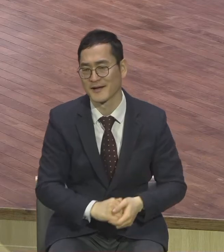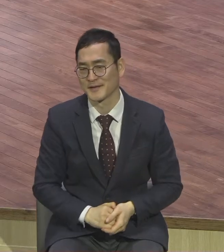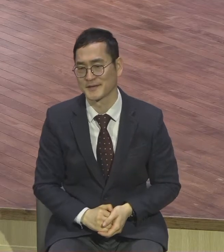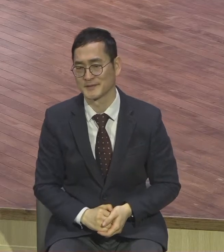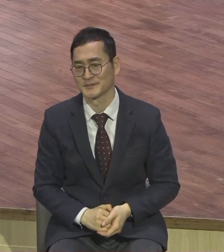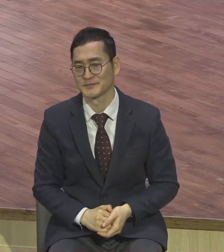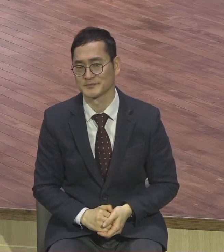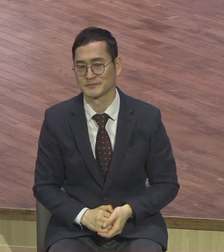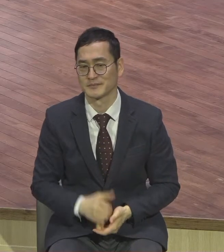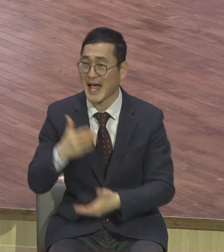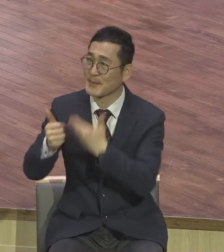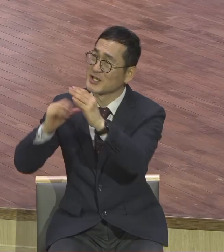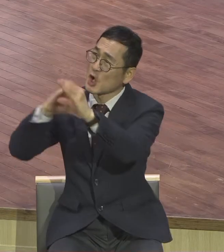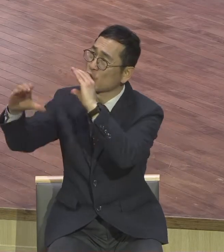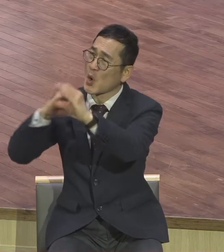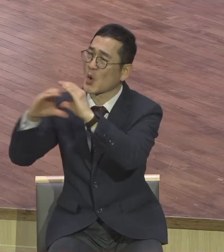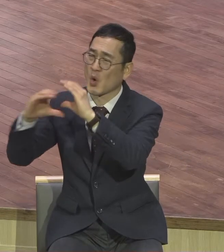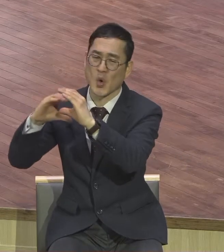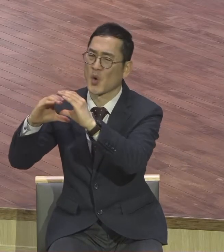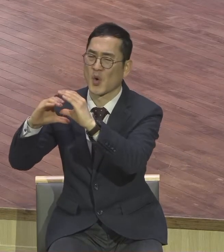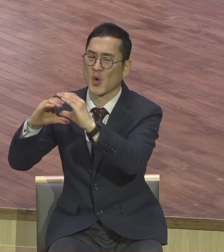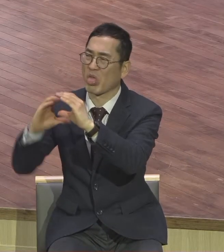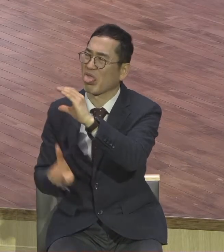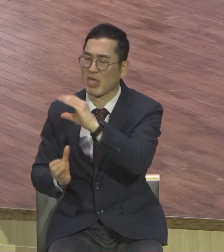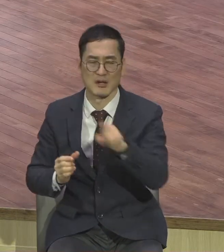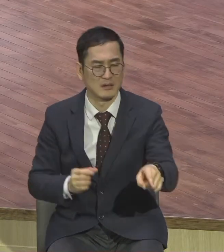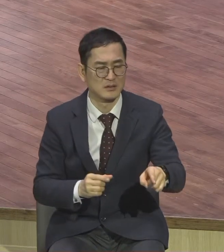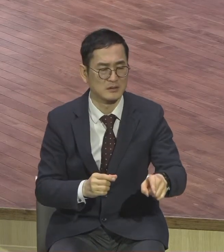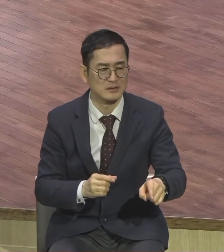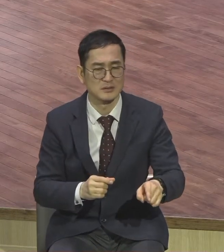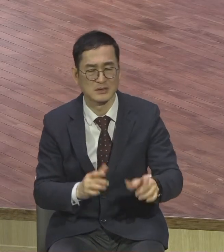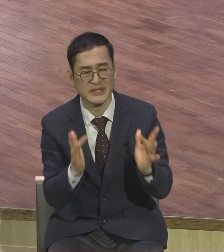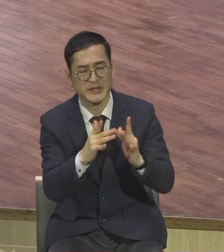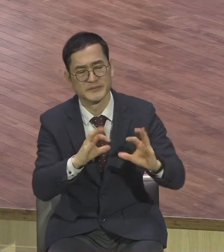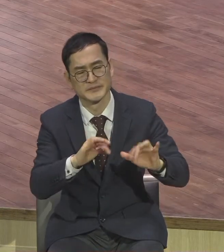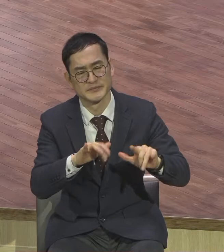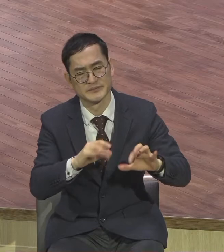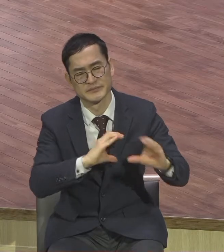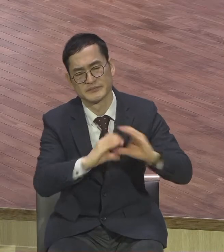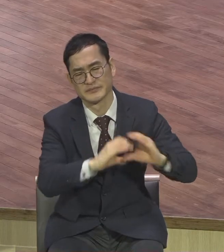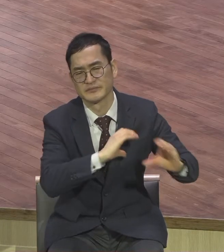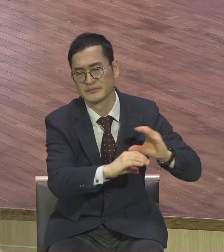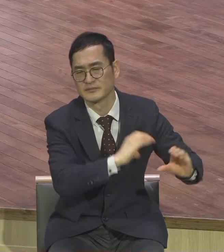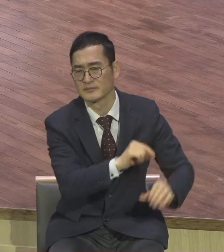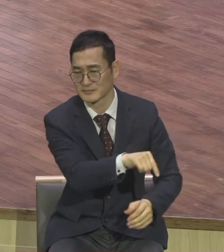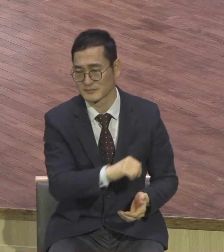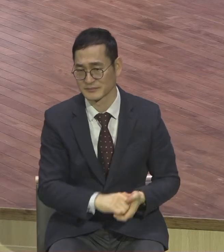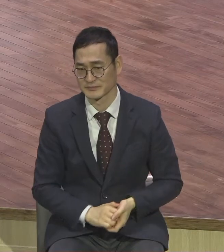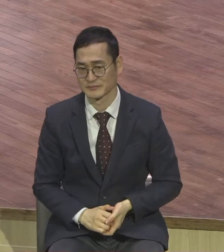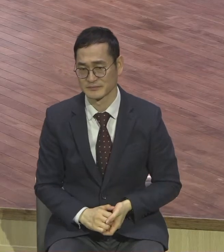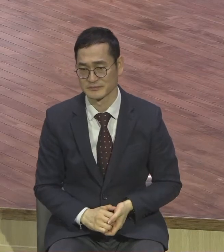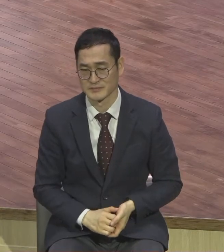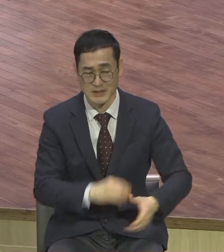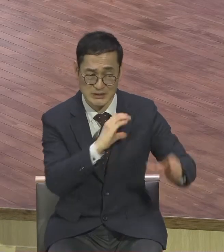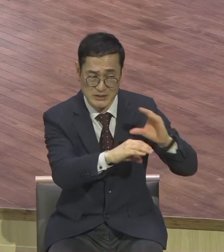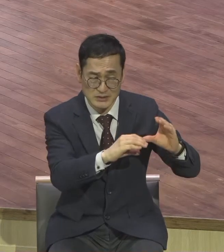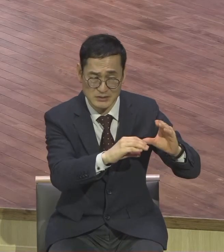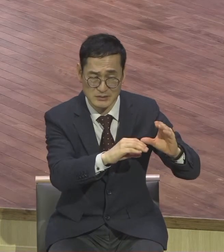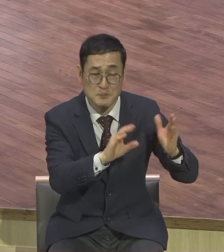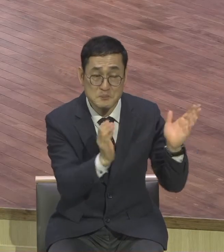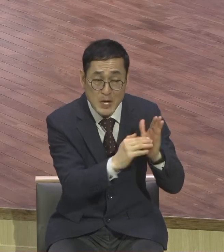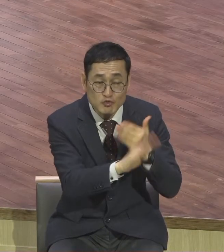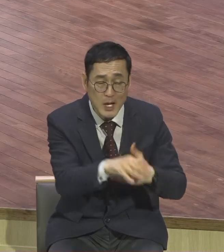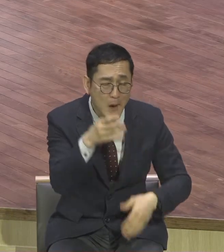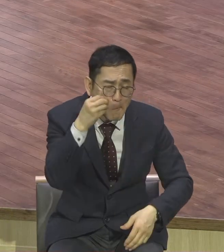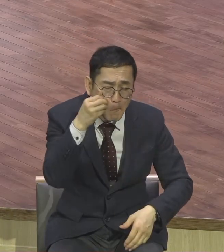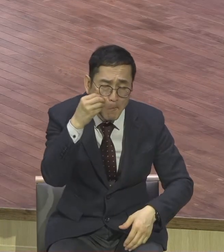하나님과 소통하는 후순이 뒤에 안 하는 게 아니라 확인해 뒤에 낫시가 나거든 1순위가